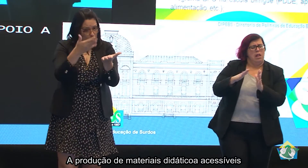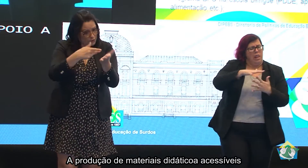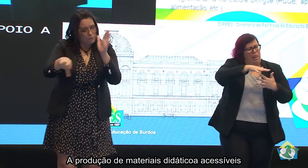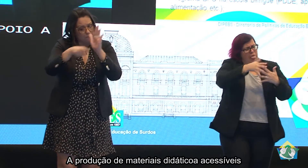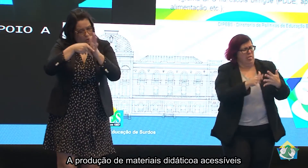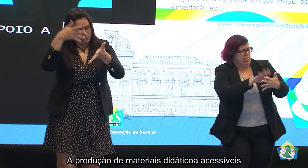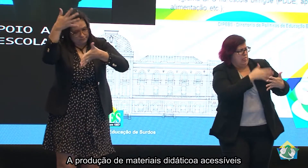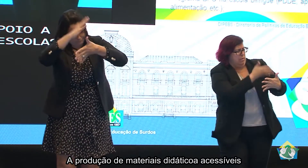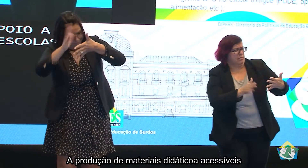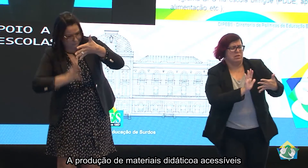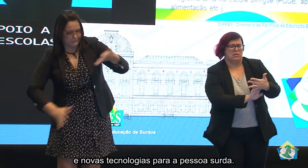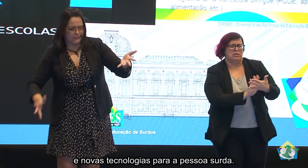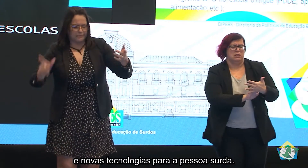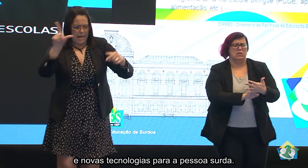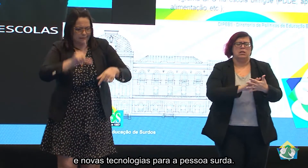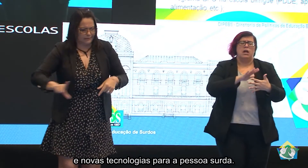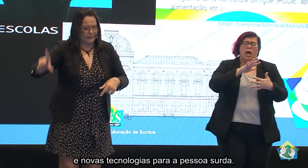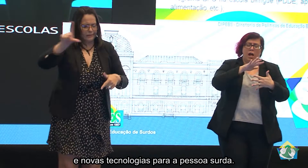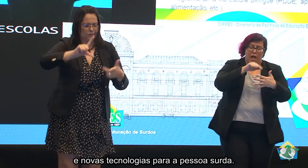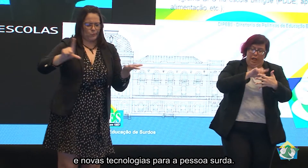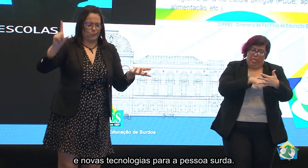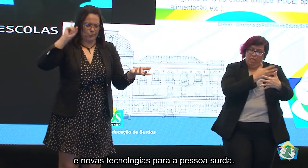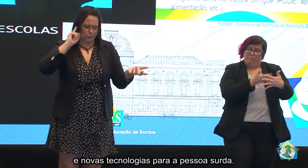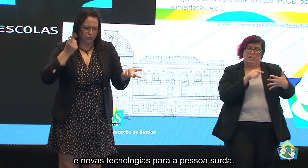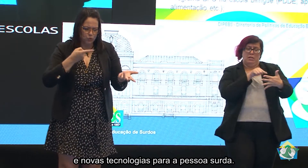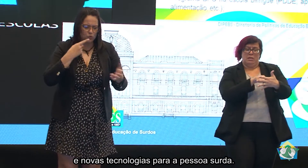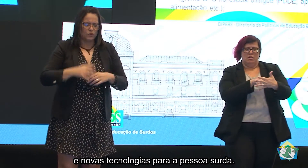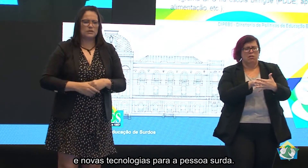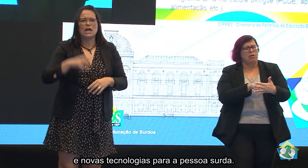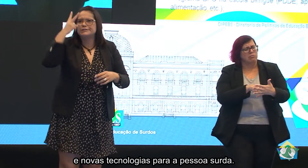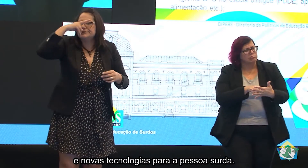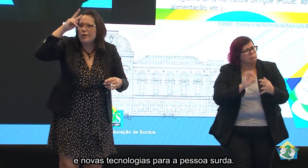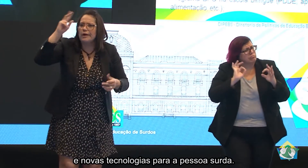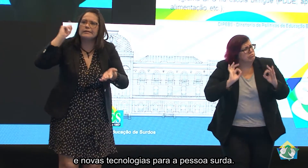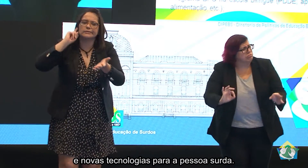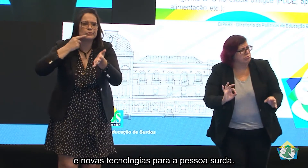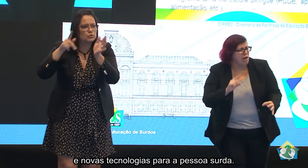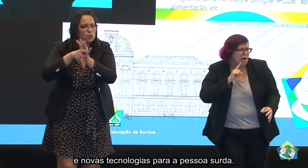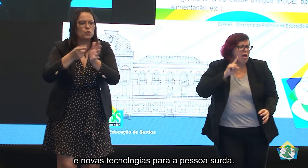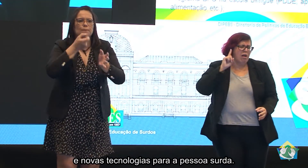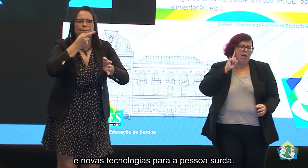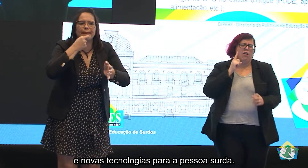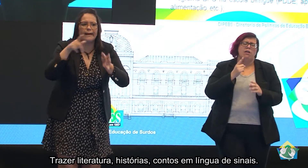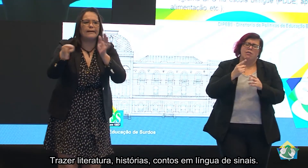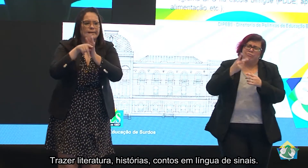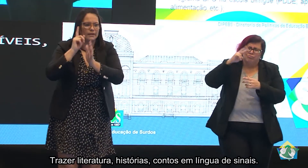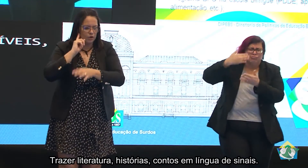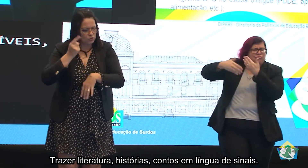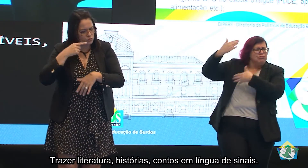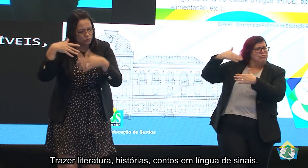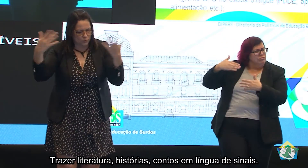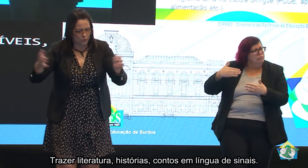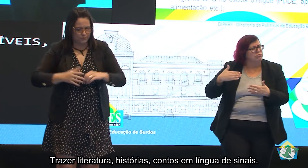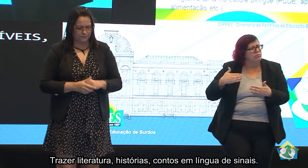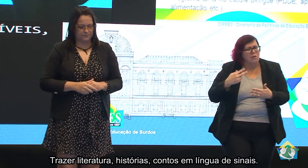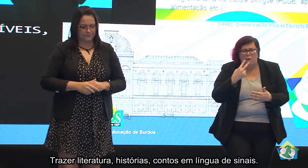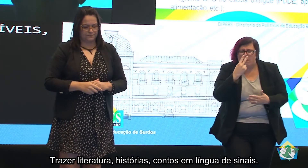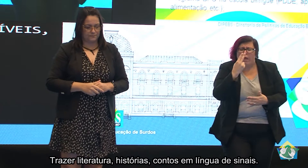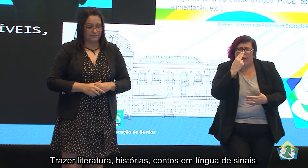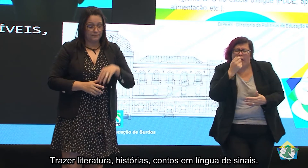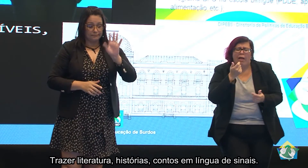materiais didáticos acessíveis e novas tecnologias para a pessoa surda, trazer